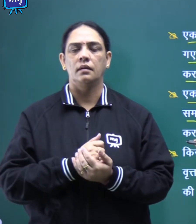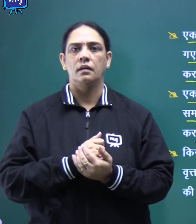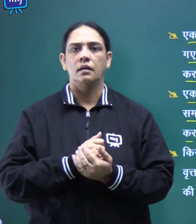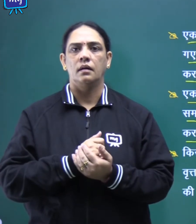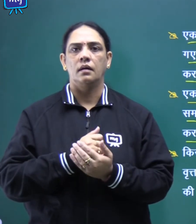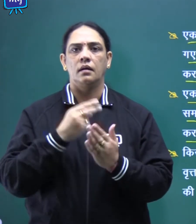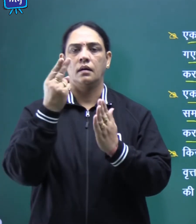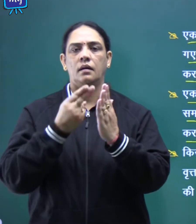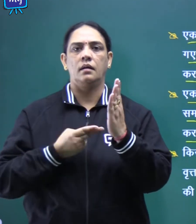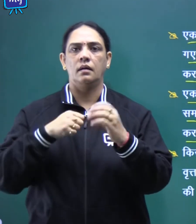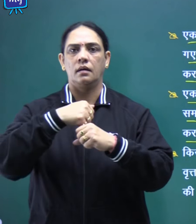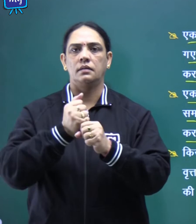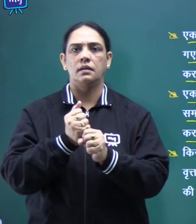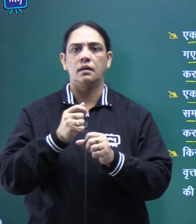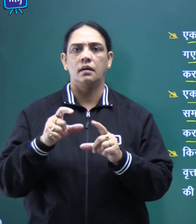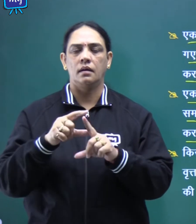रचना करना।